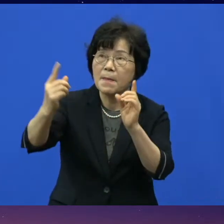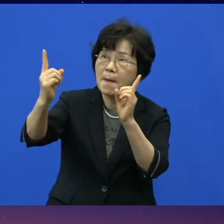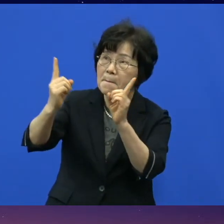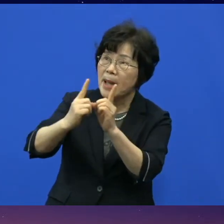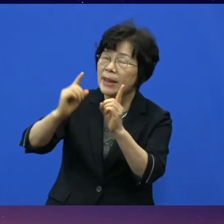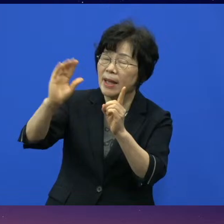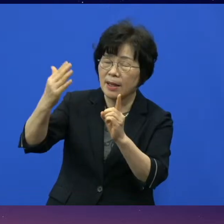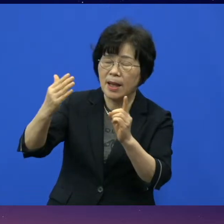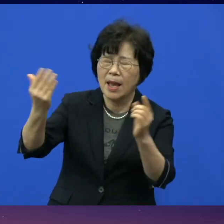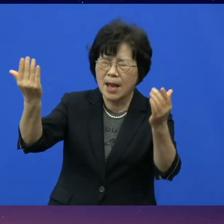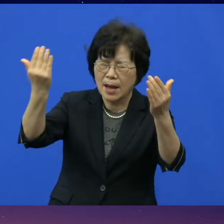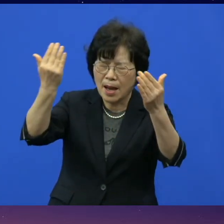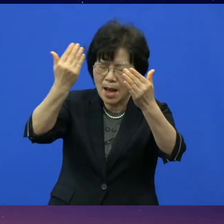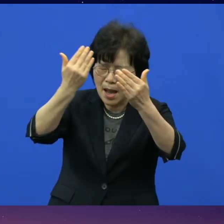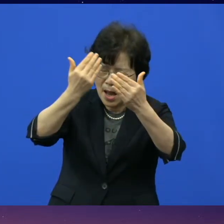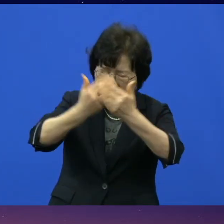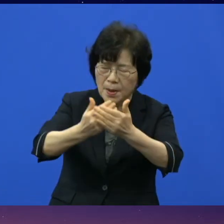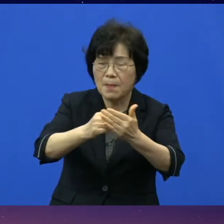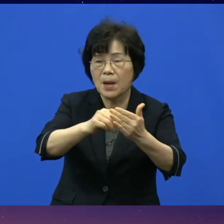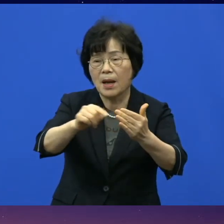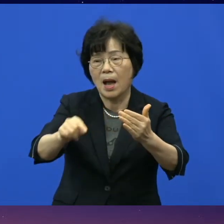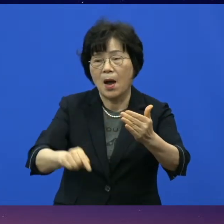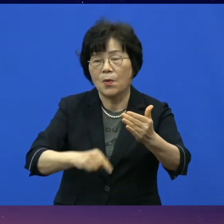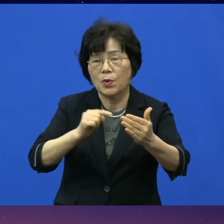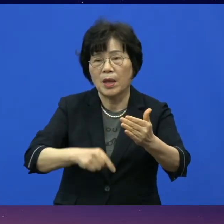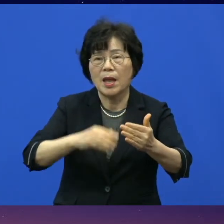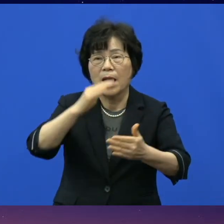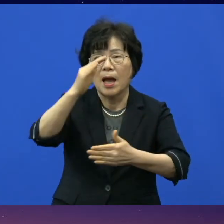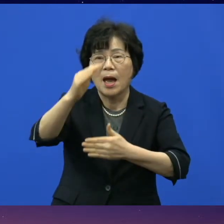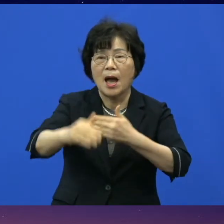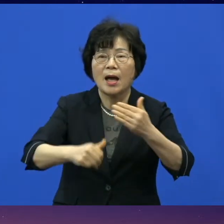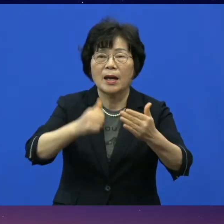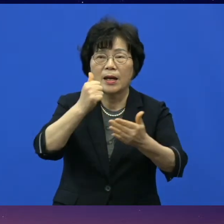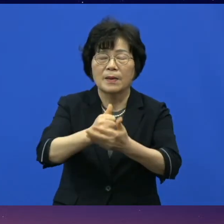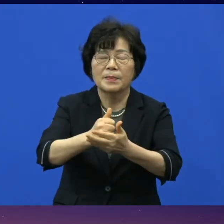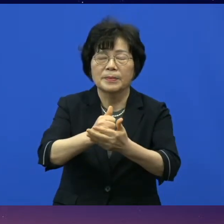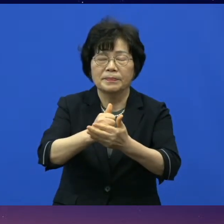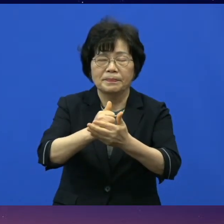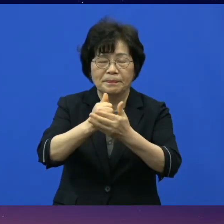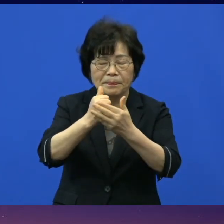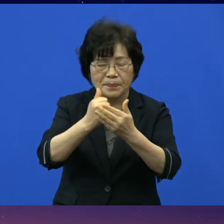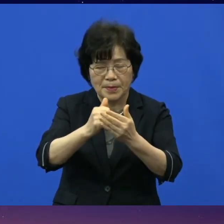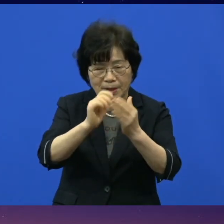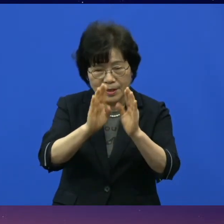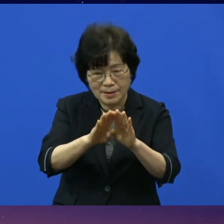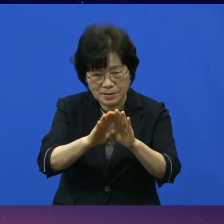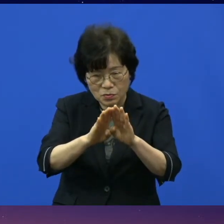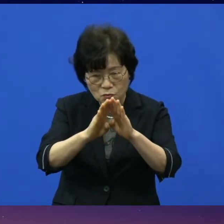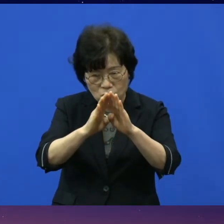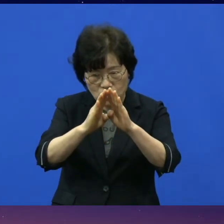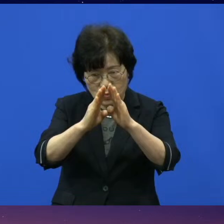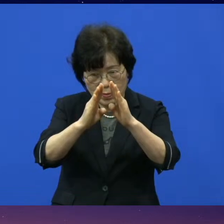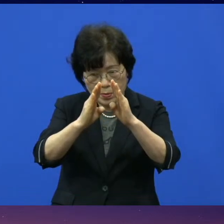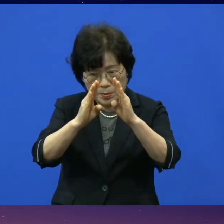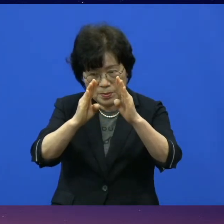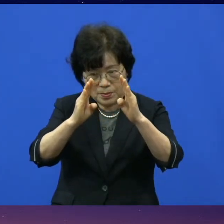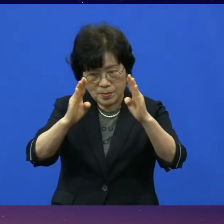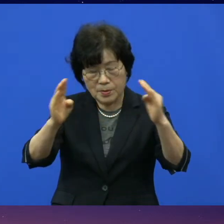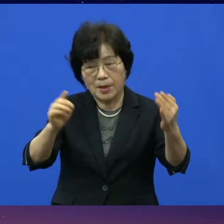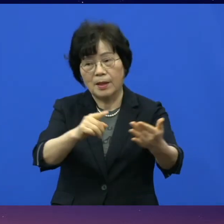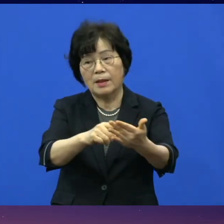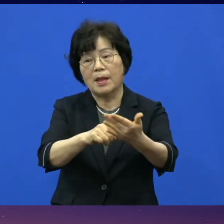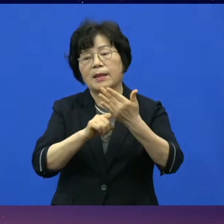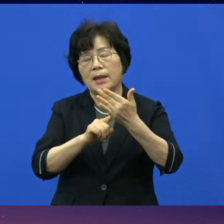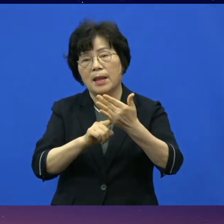깜깜한데 그 어둠과 침묵 속에서 하나님이 싹 드러나기 시작합니다. 그리고 결국